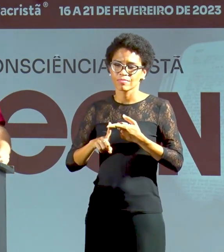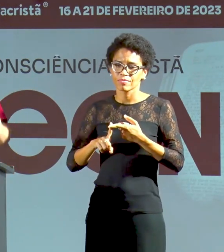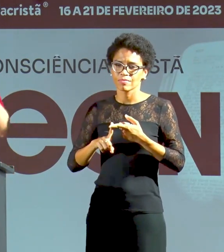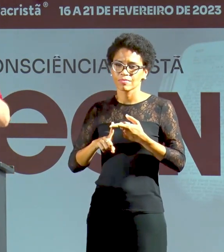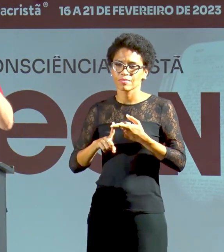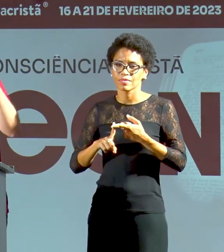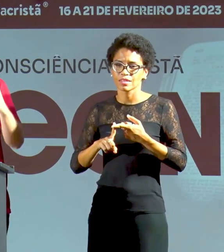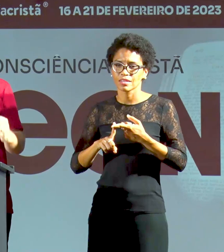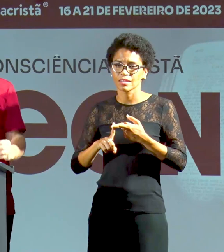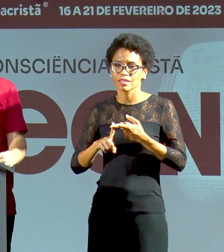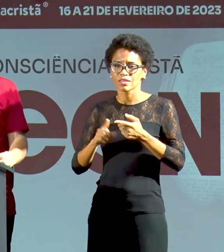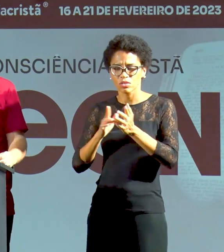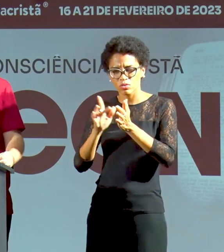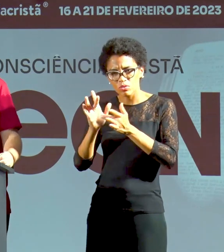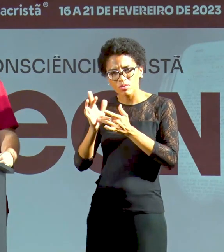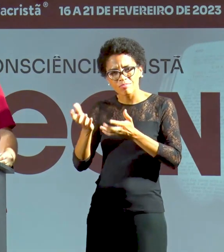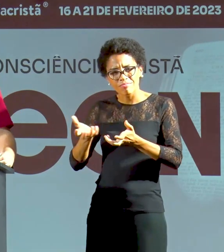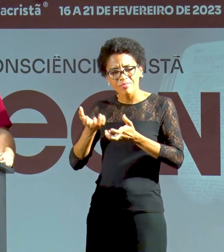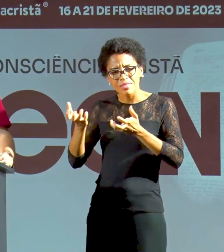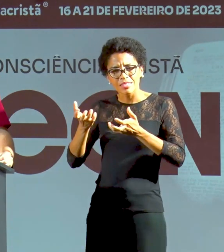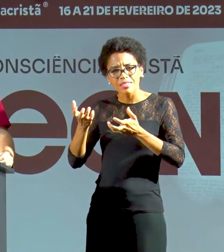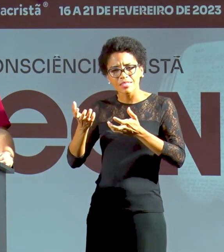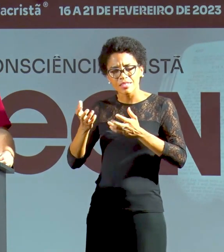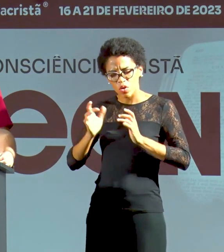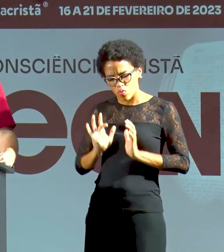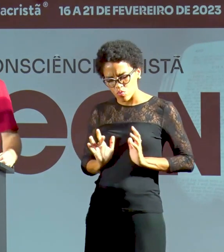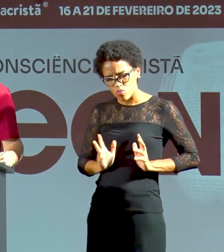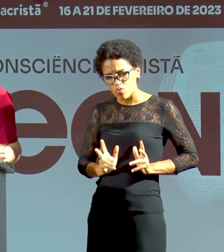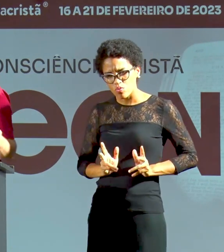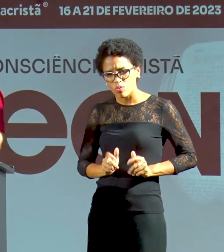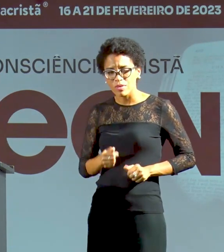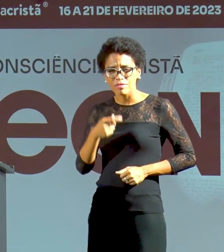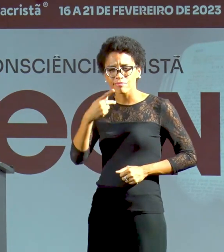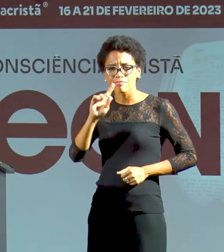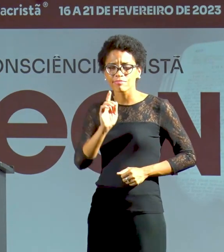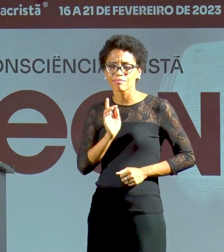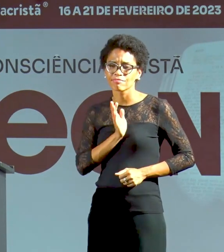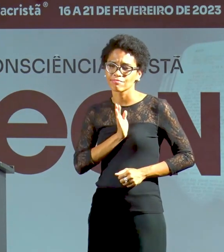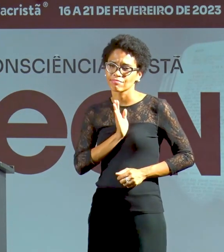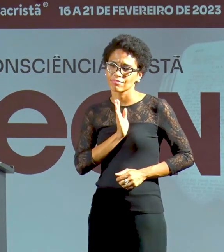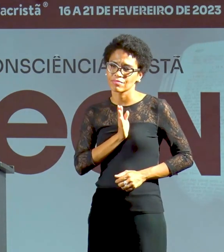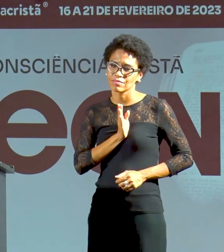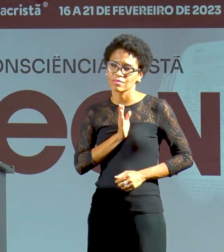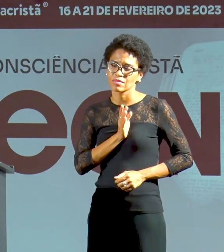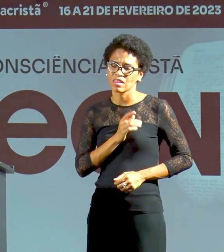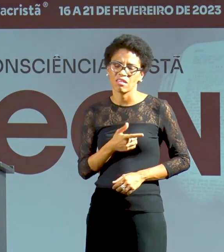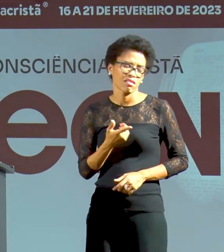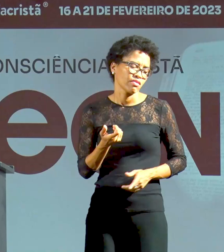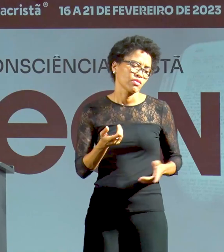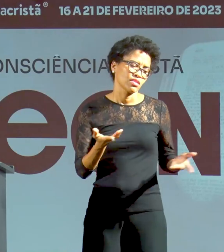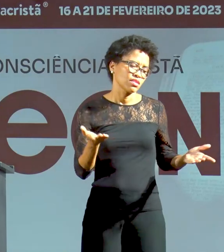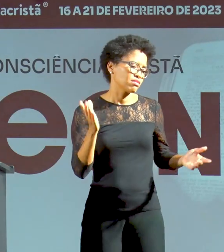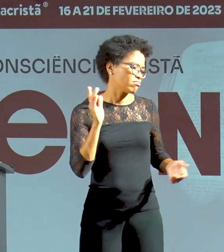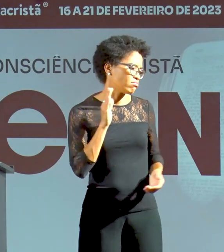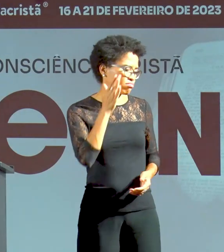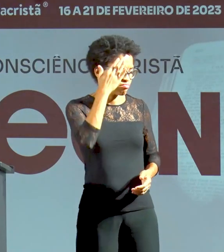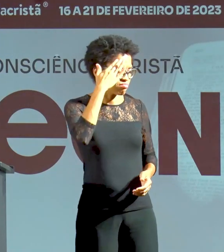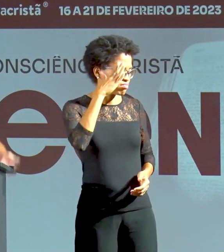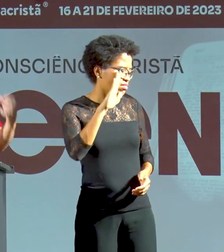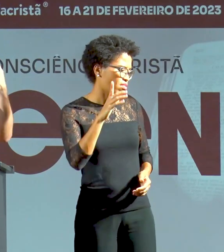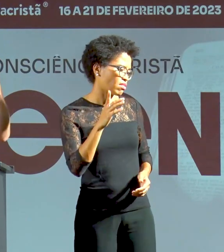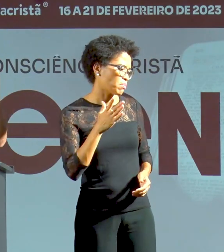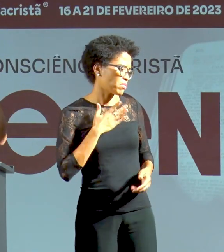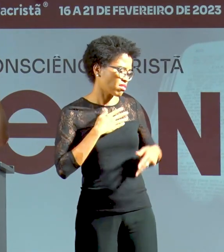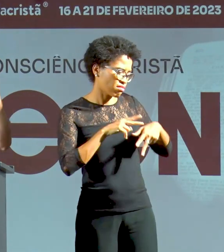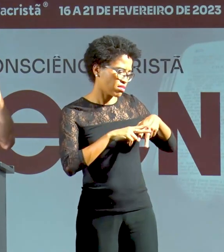ele quer limpar você Ah cara você não sabe tudo que já aconteceu na minha vida no meu corpo na minha